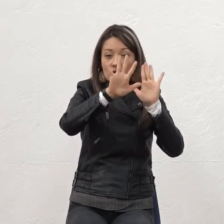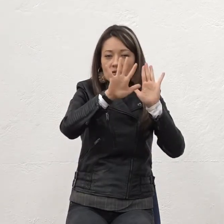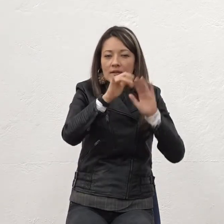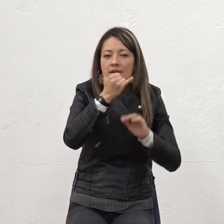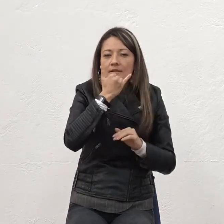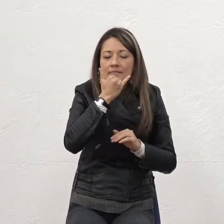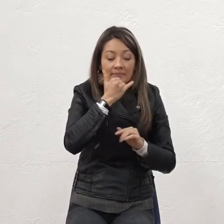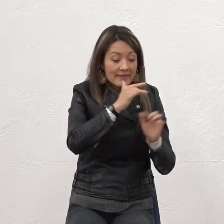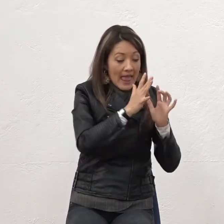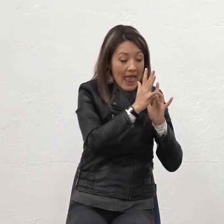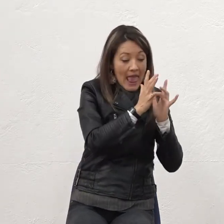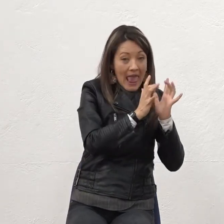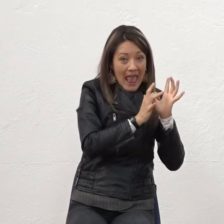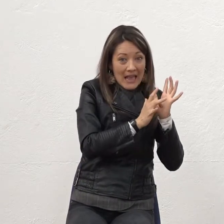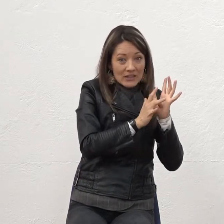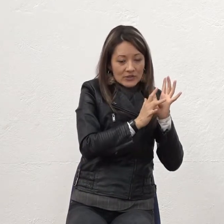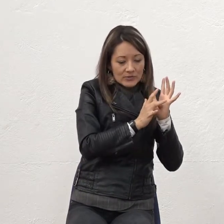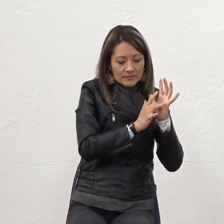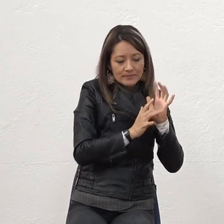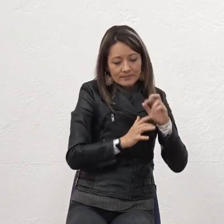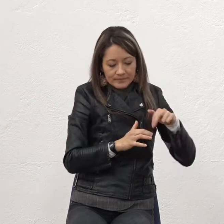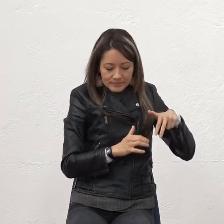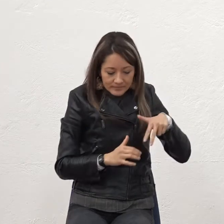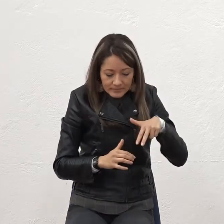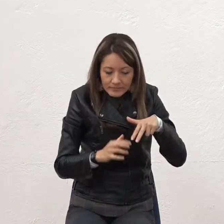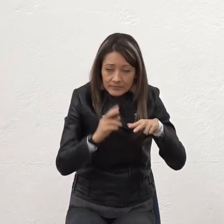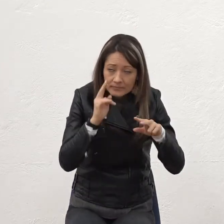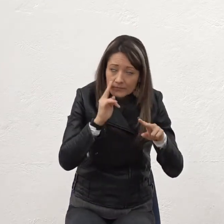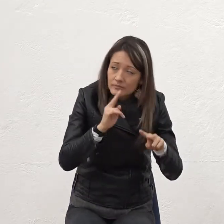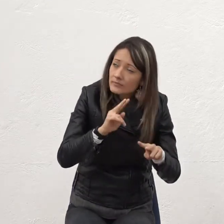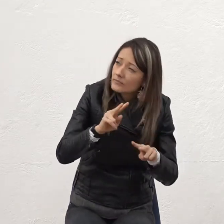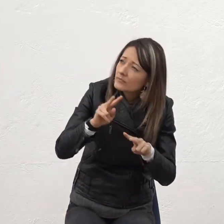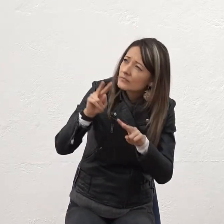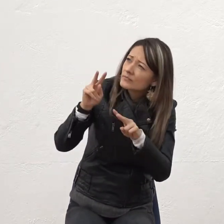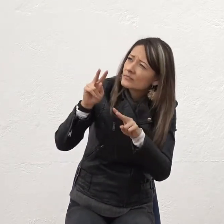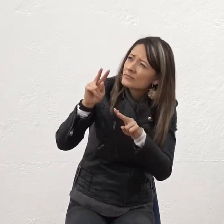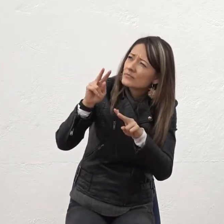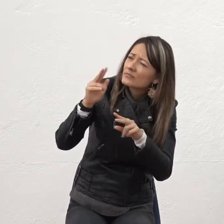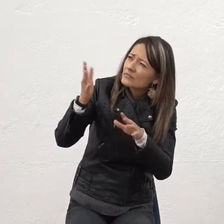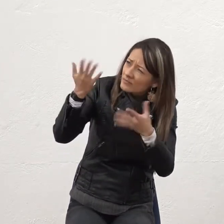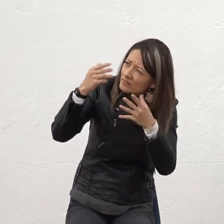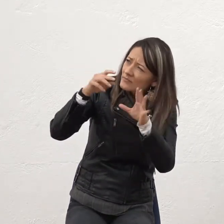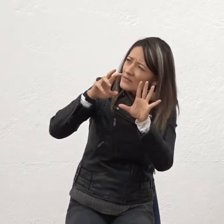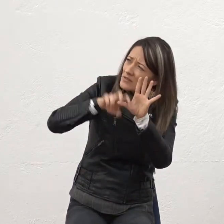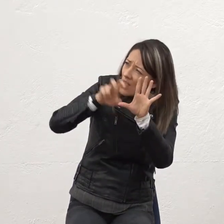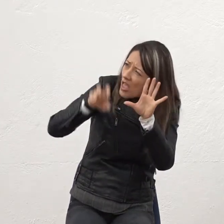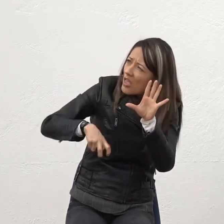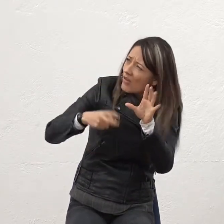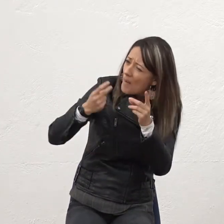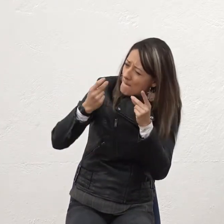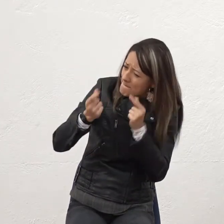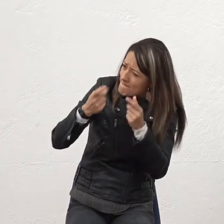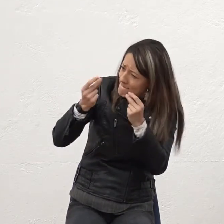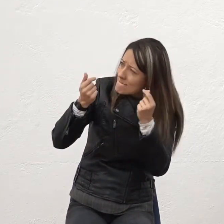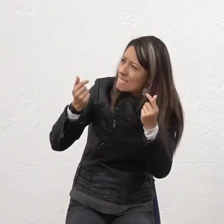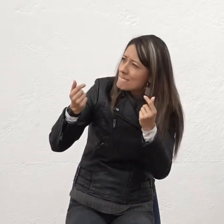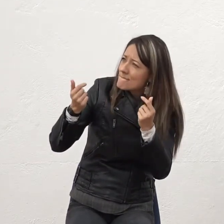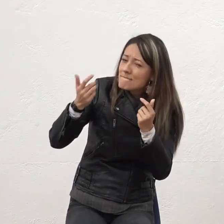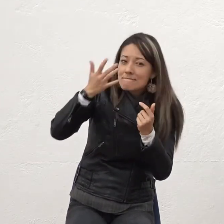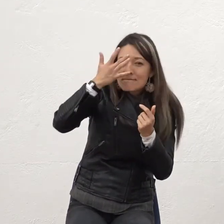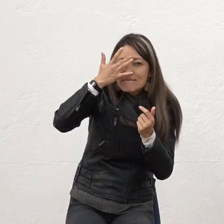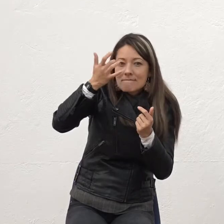a aquel lugar, mirando hacia arriba le vio y le dijo, Zaqueo, date prisa, porque